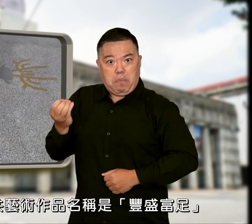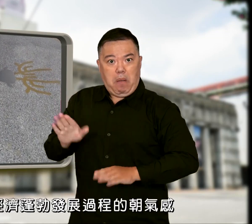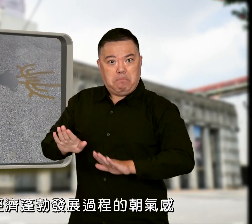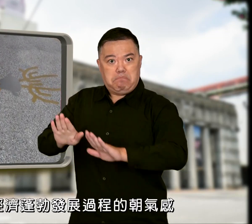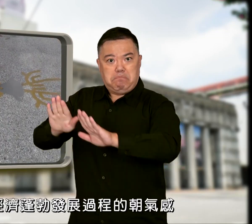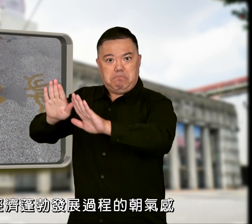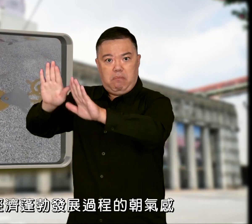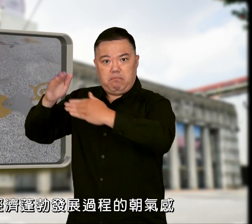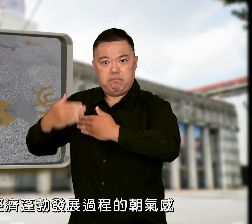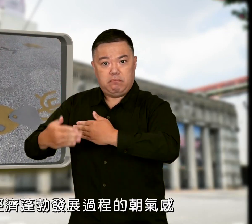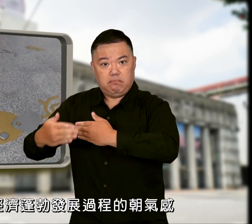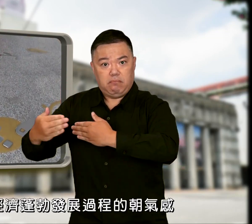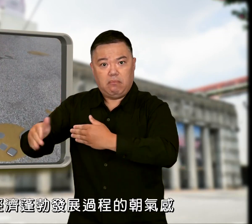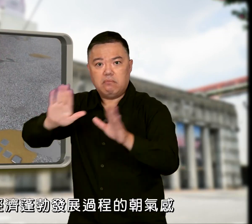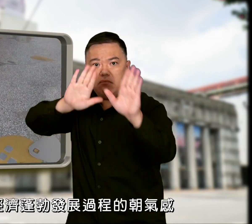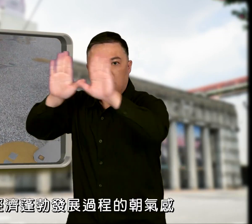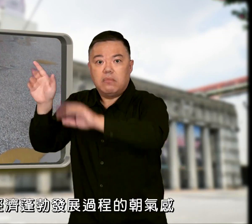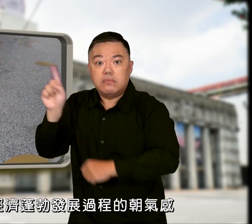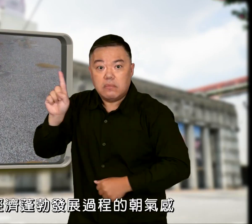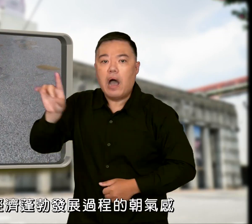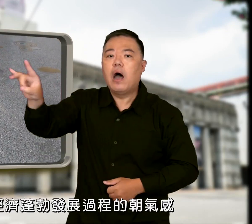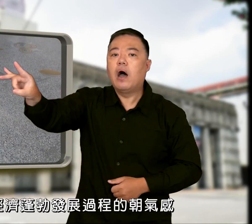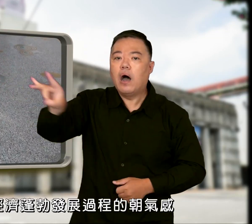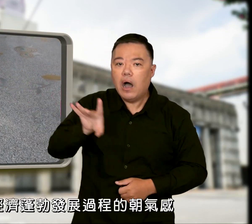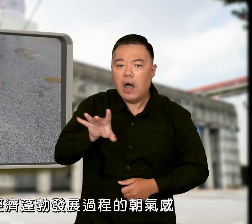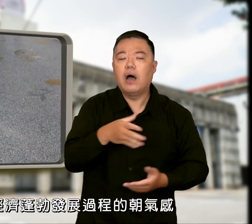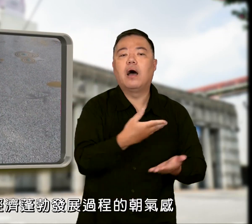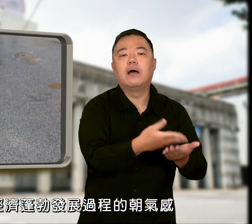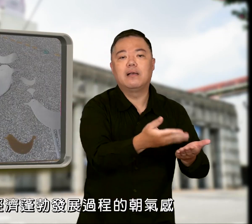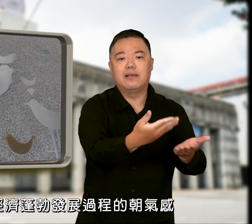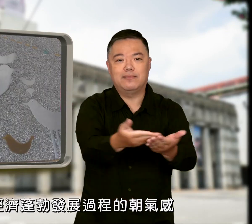呈现台湾经济蓬勃发展过程的朝气感，